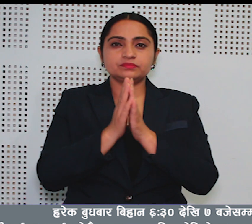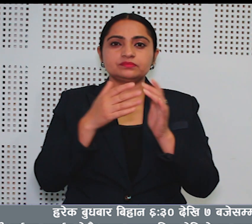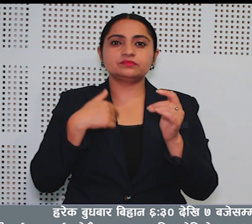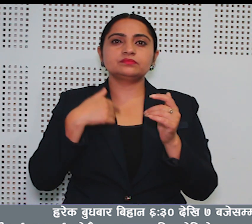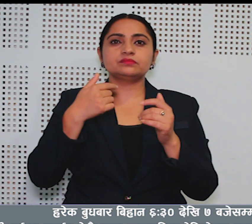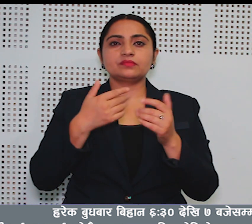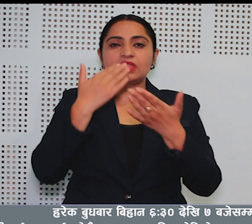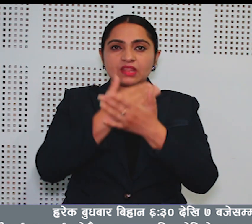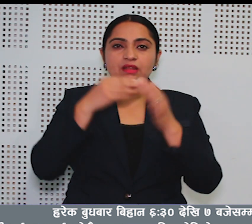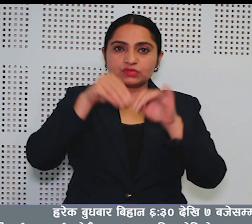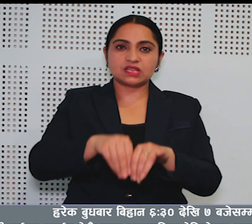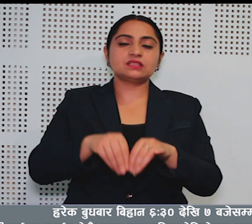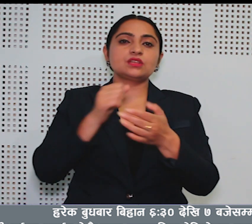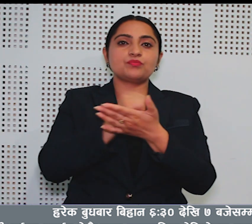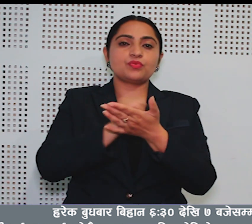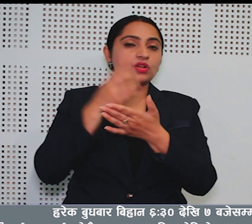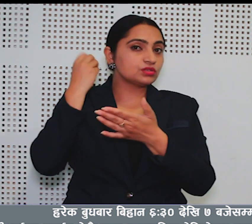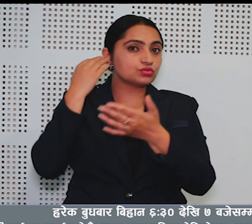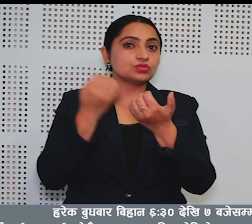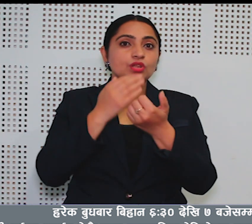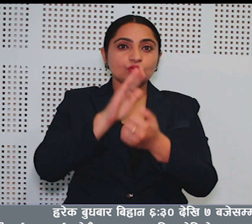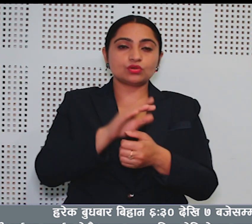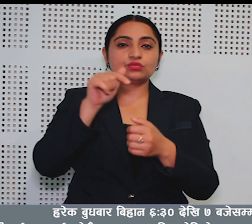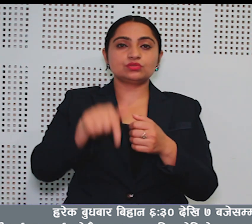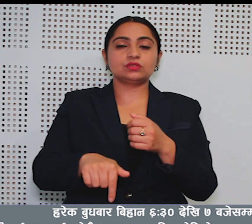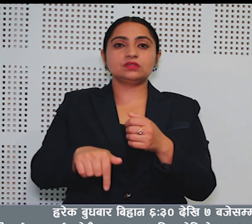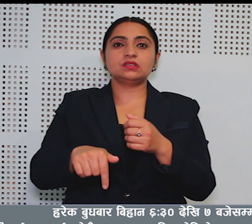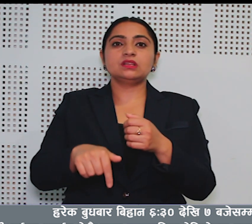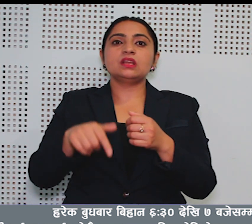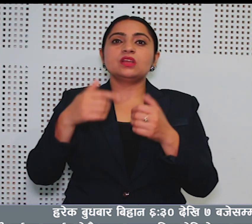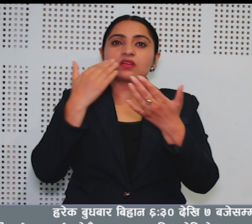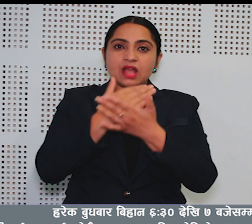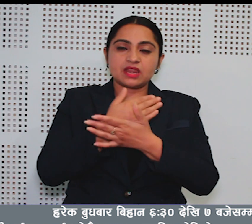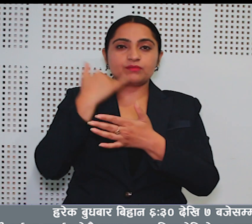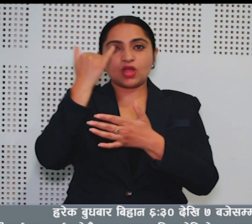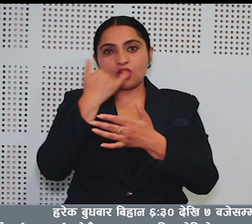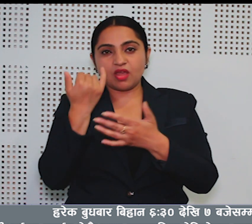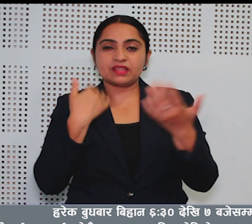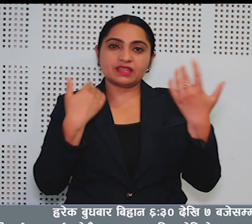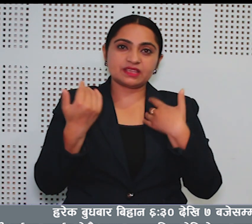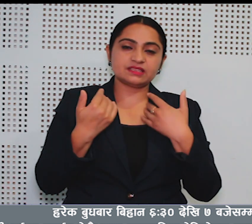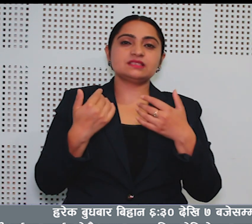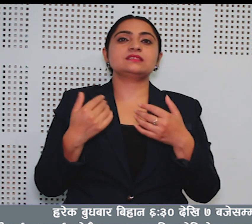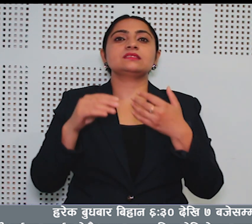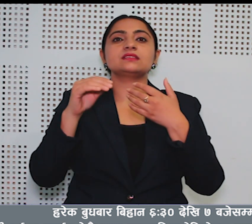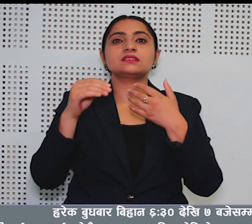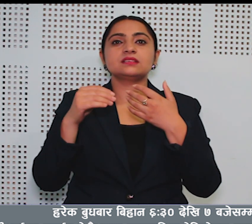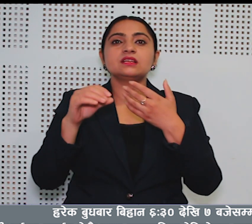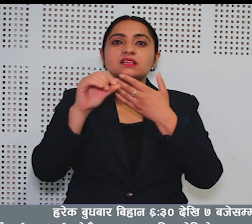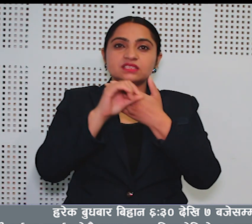साझा पहल सुन्ने गर्छु। यो कार्यक्रम विपद महामारी, लैङ्गिक हिंसा, महिला हिंसा, सीमान्तकृत महिलाहरूका आवाज बज्ने गर्दछन्। त्यसैले पनि